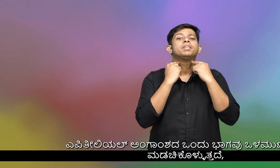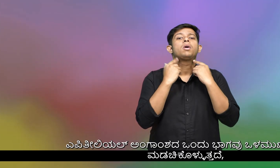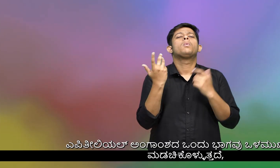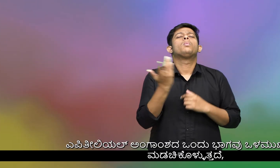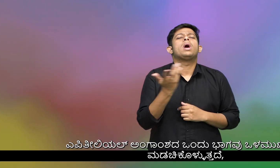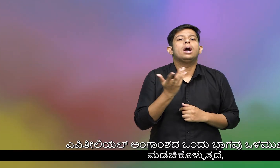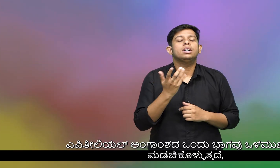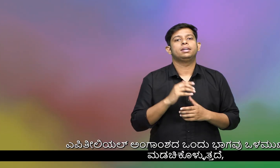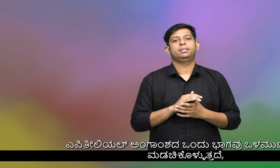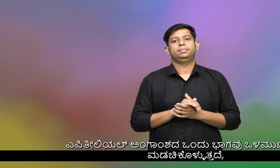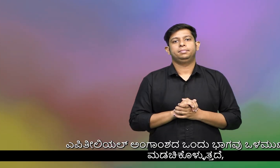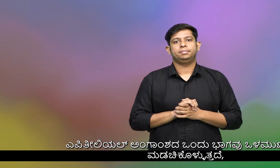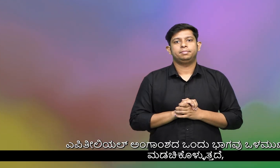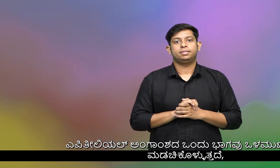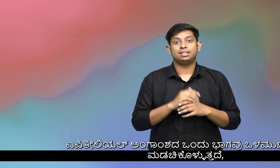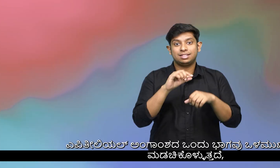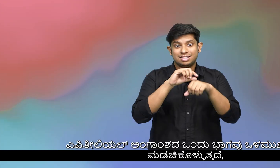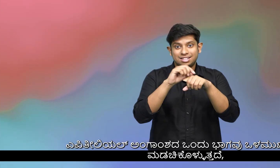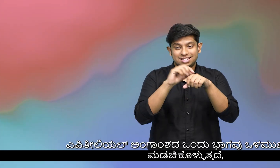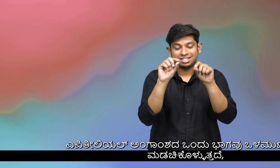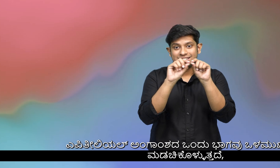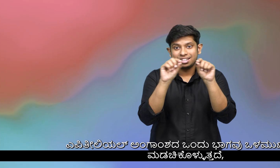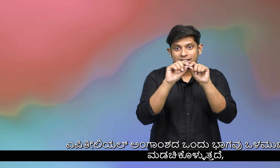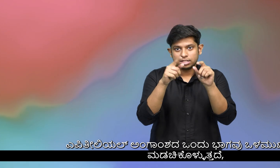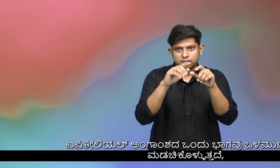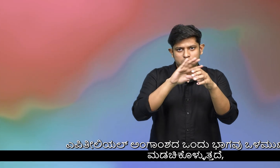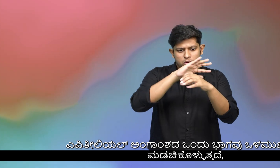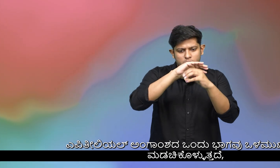ಎಪಿಥಿಯಲ್ ಅಂಗಾಂಶದ ಒಂದು ಭಾಗವು ಒಳಮುಖವಾಗಿ ಮಡಚಿಕೊಳ್ಳುತ್ತದೆ.